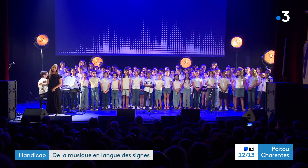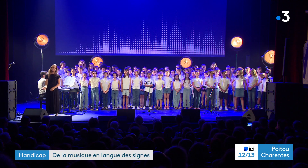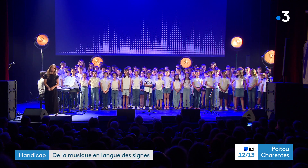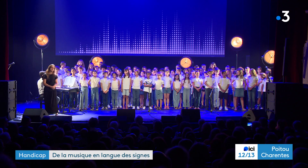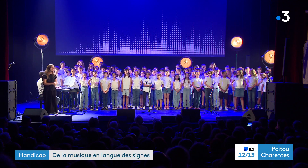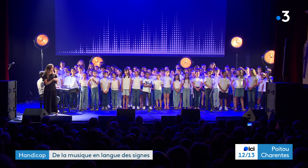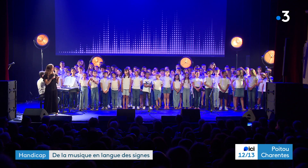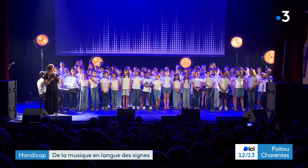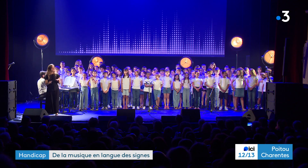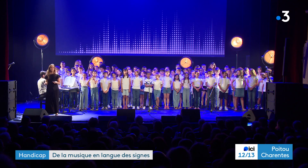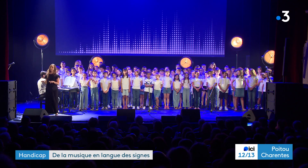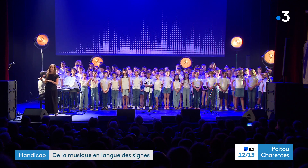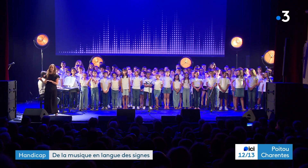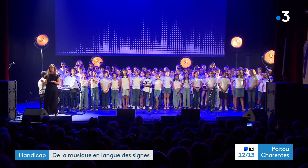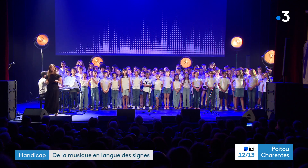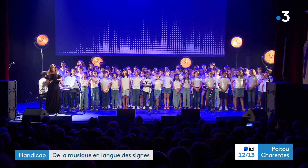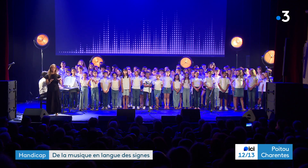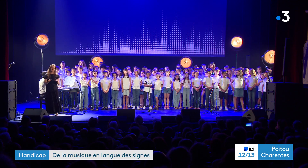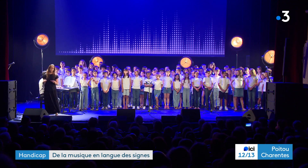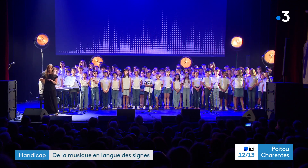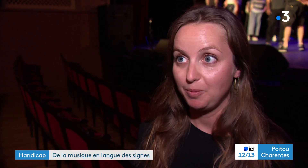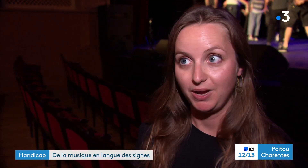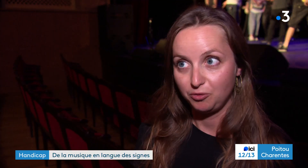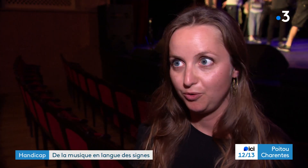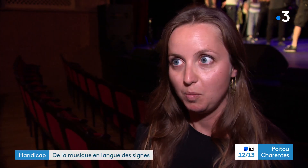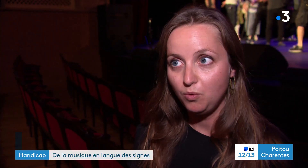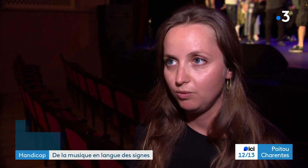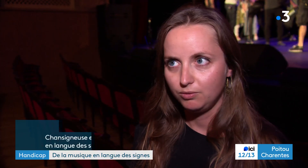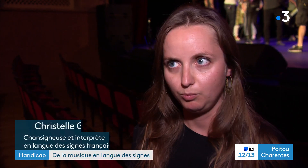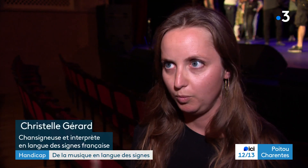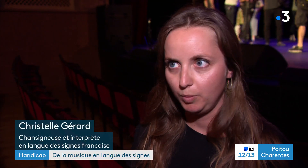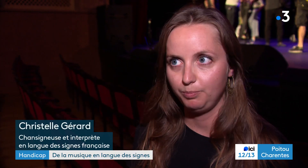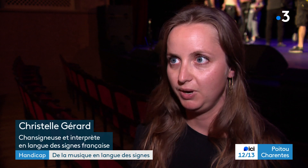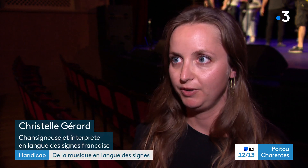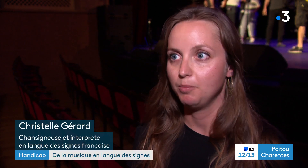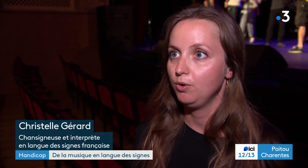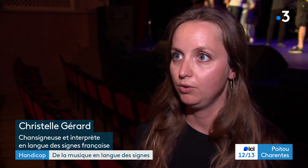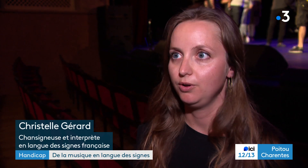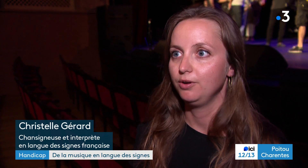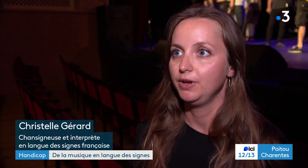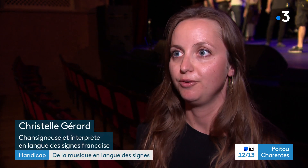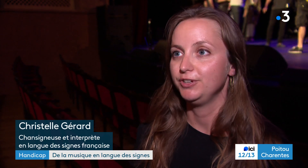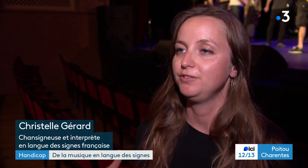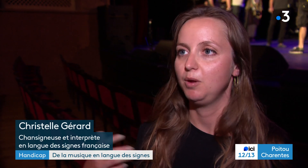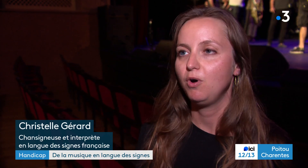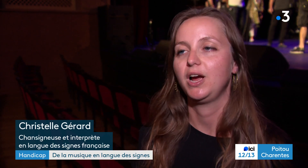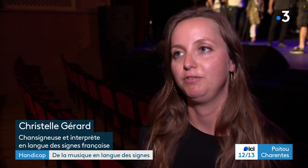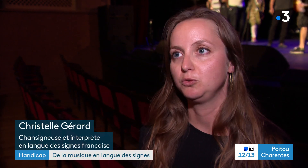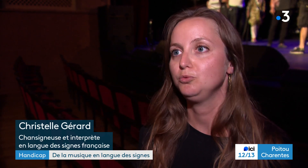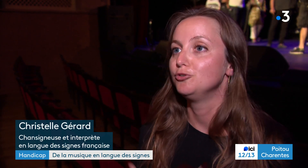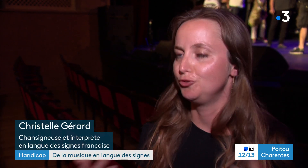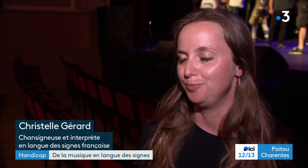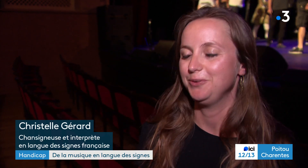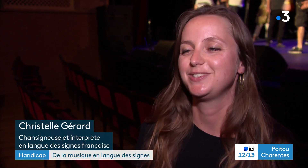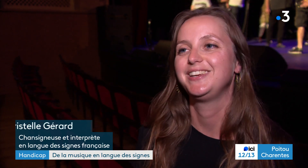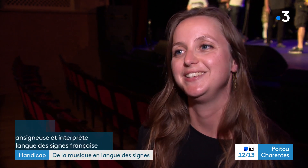Voilà, là, de but en blanc, en interprétation directe, par exemple, si on n'a pas de préparation en amont, on ne comprend pas vraiment. Et en fait, finalement, à la